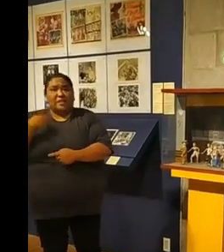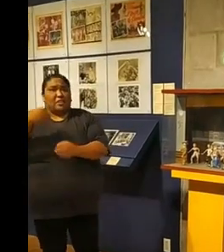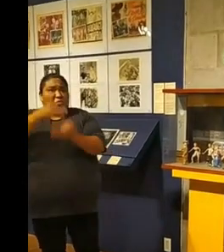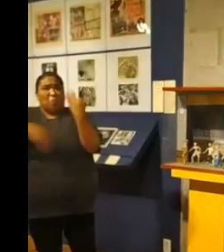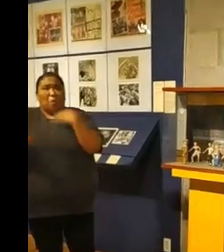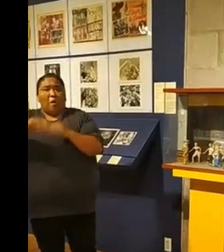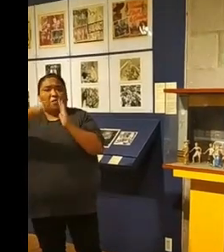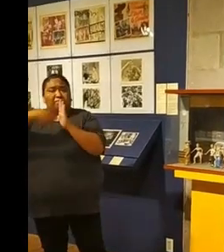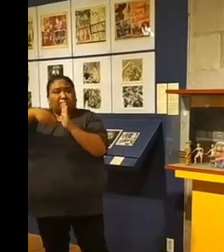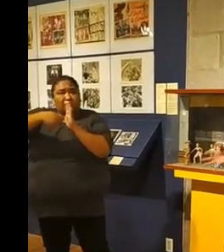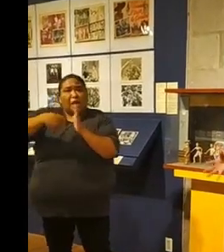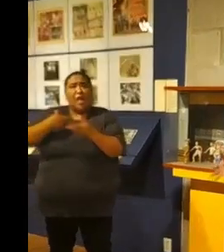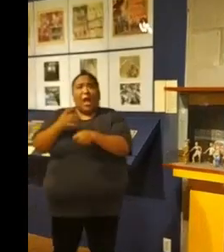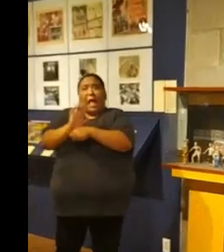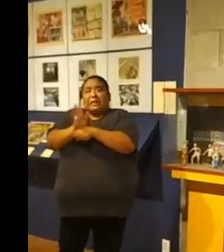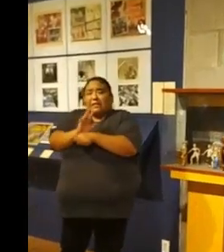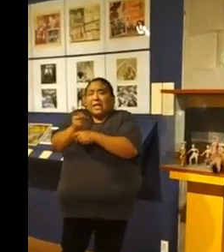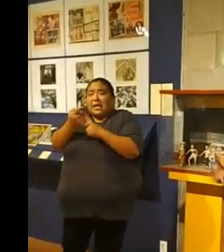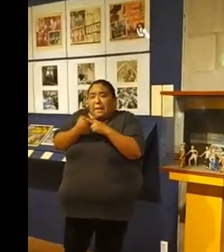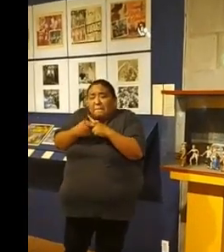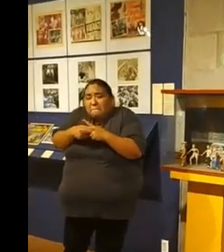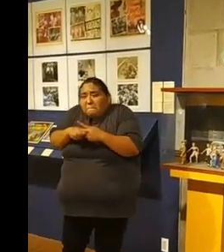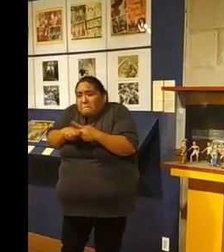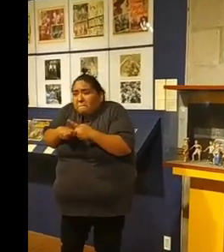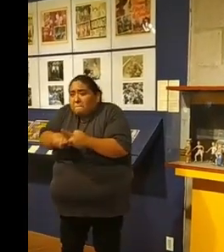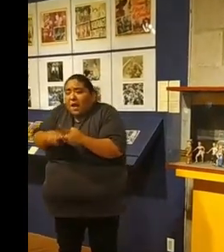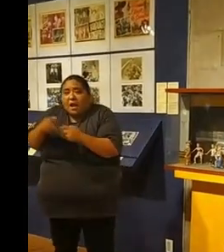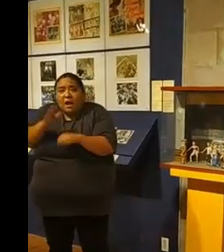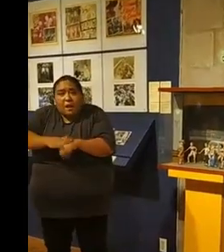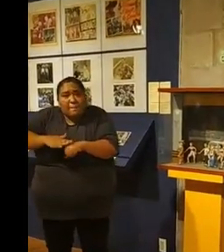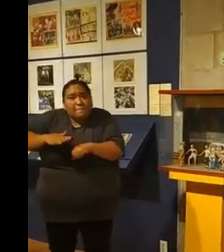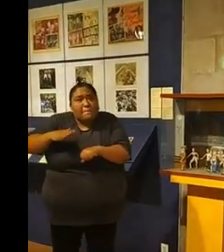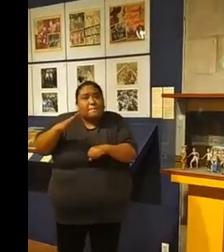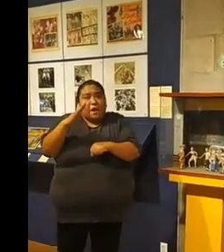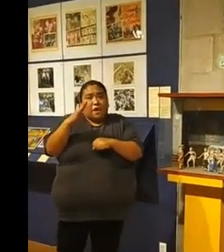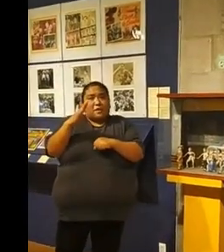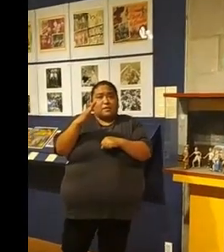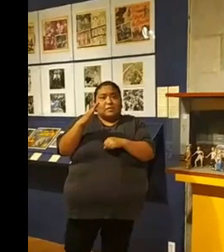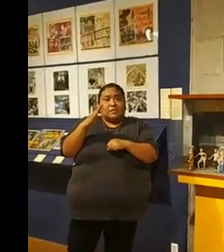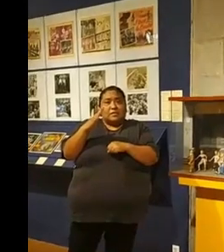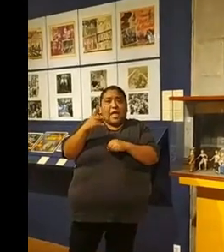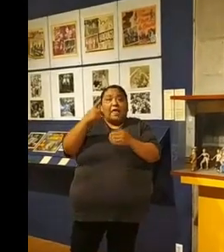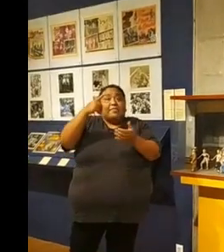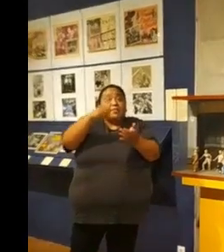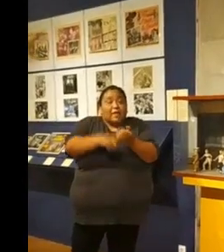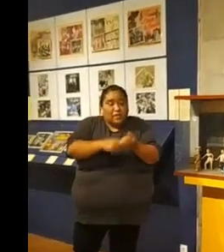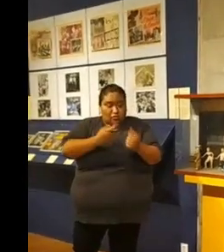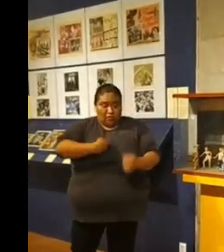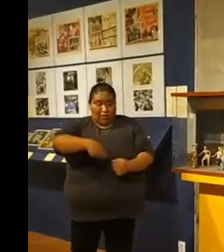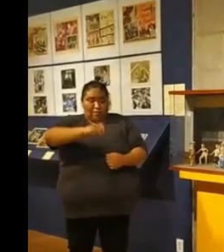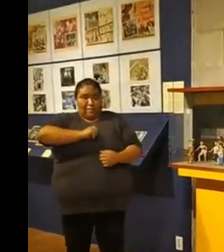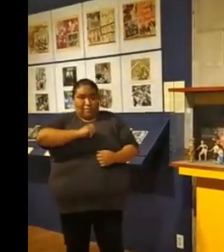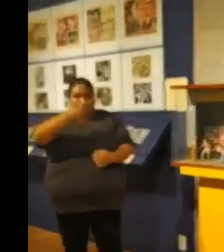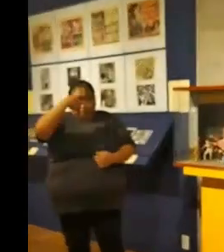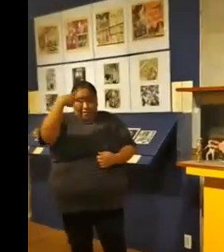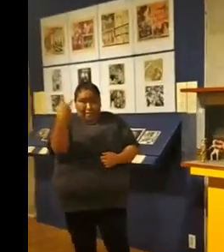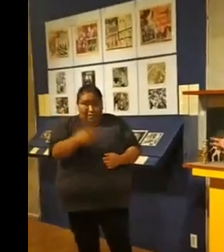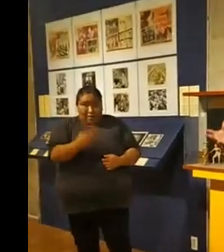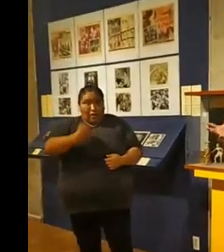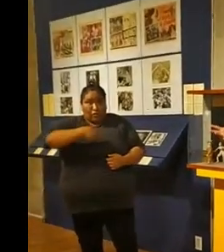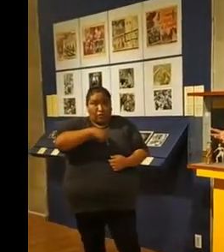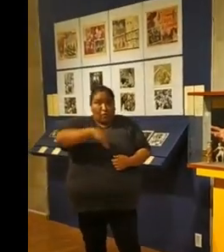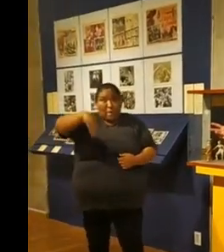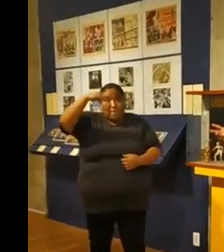cuales se empieza a forjar un poco más de la identidad del mexicano. Si nos ponemos a